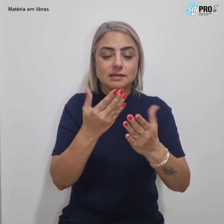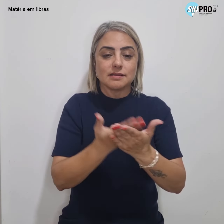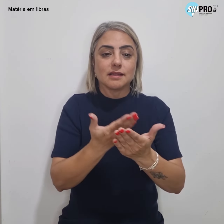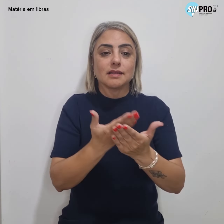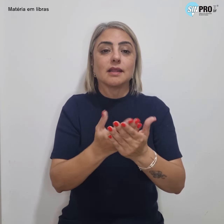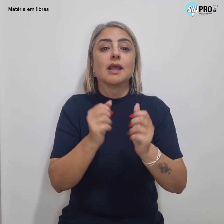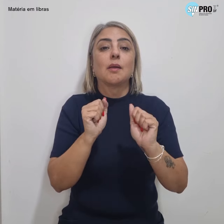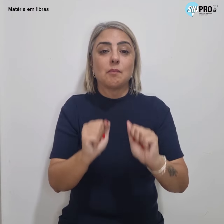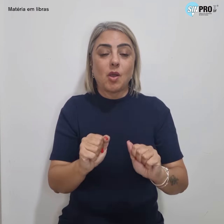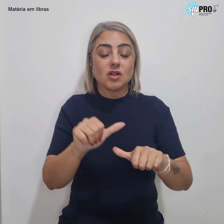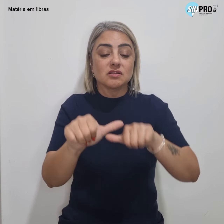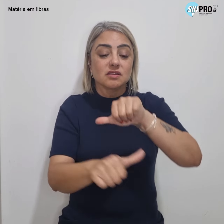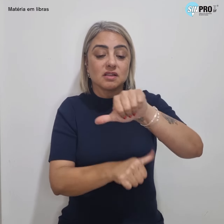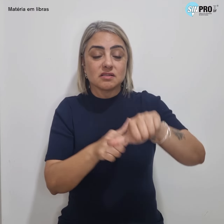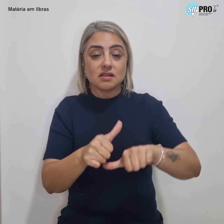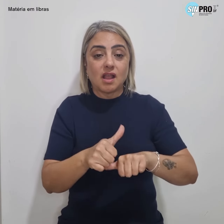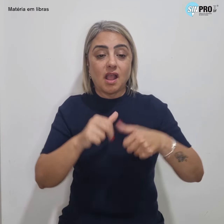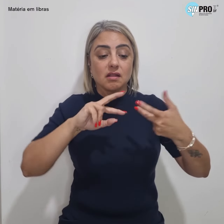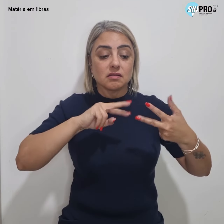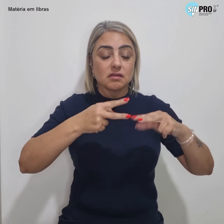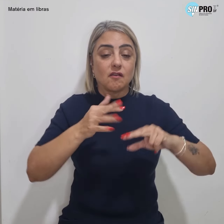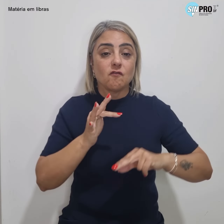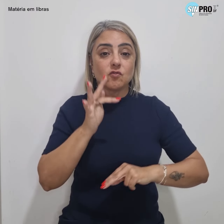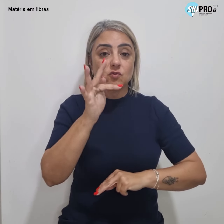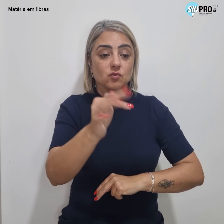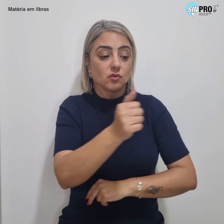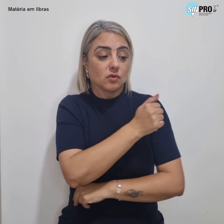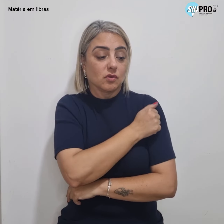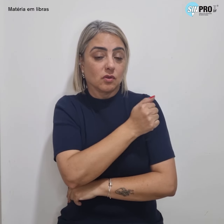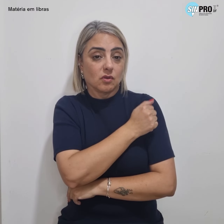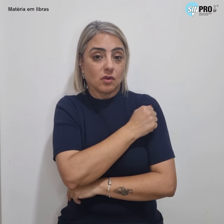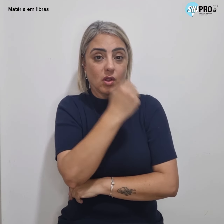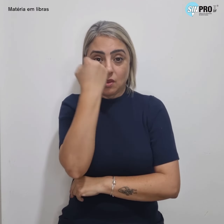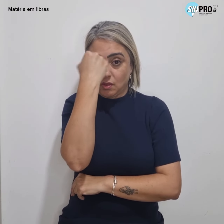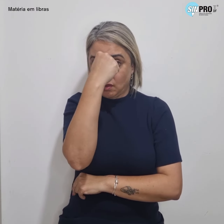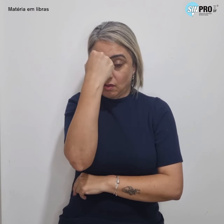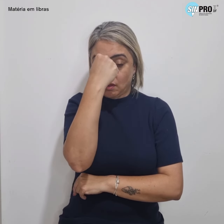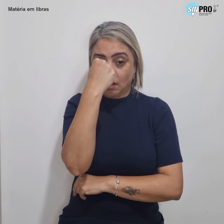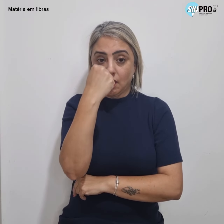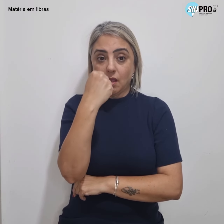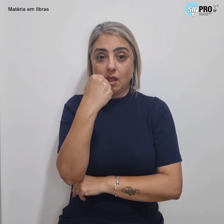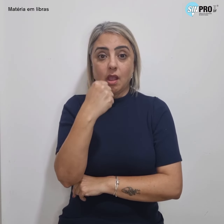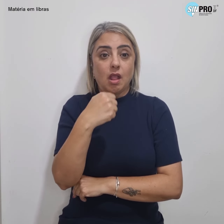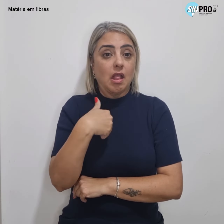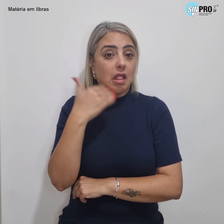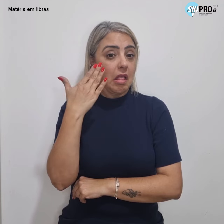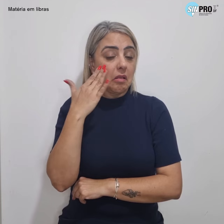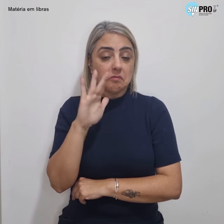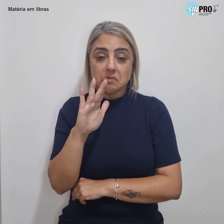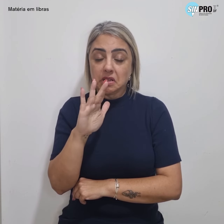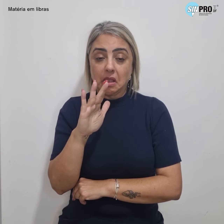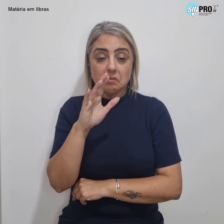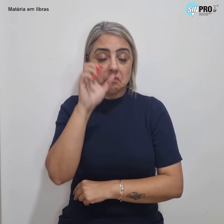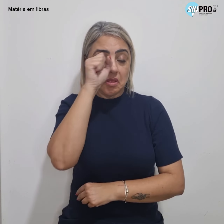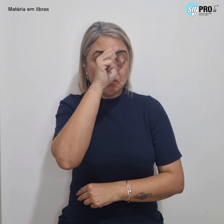transformar a próxima geração de estudantes suecos em analfabetos funcionais. Uma